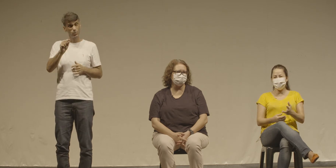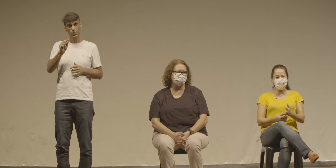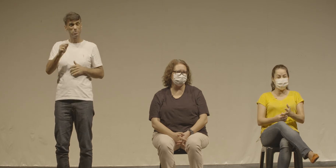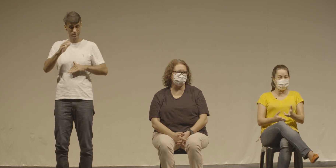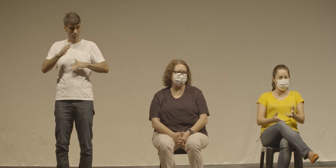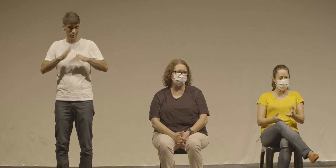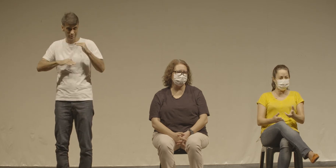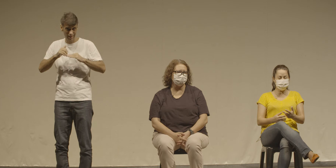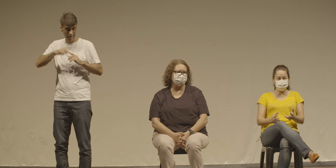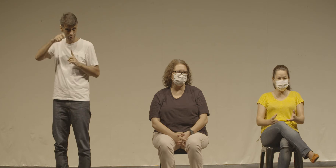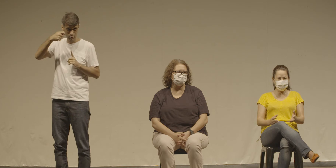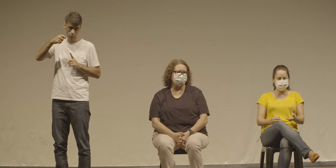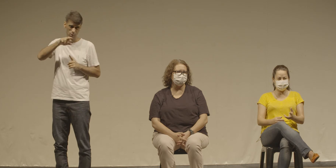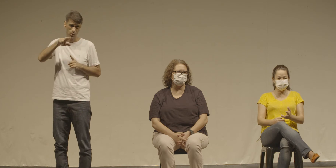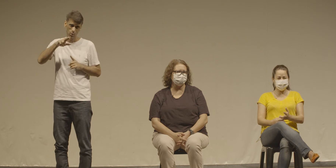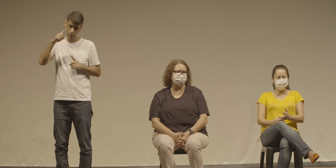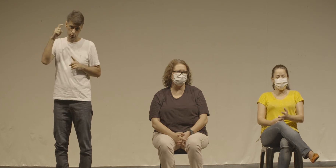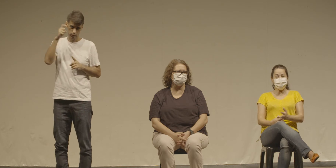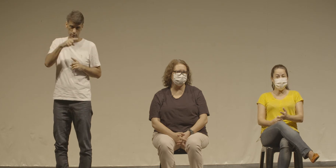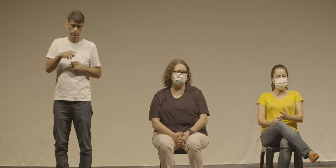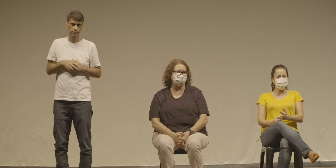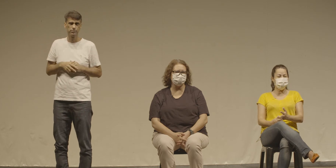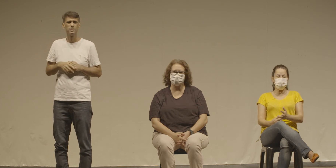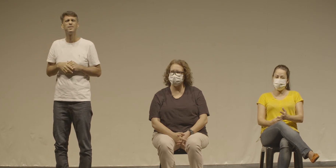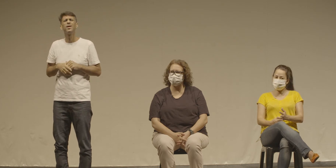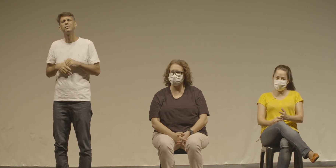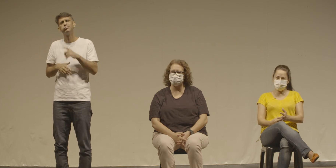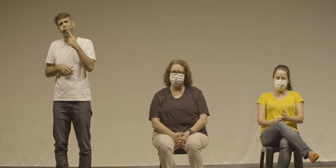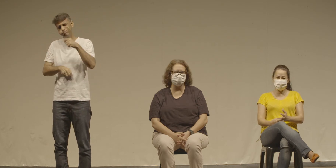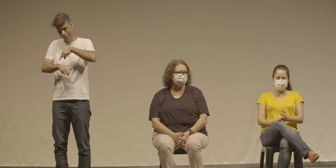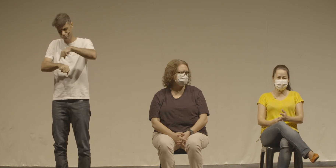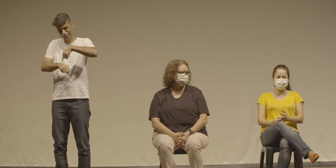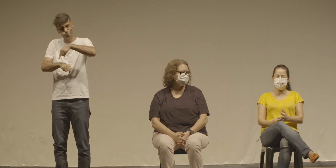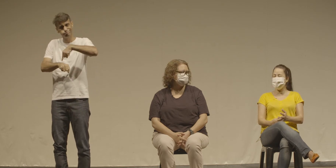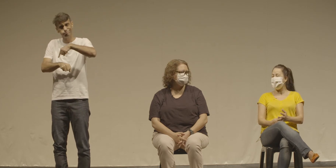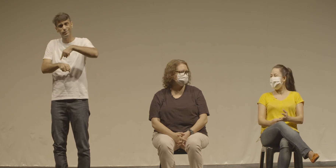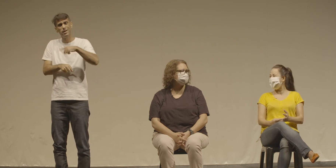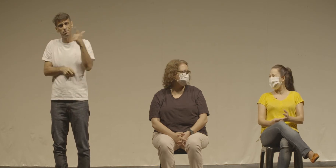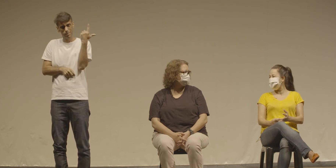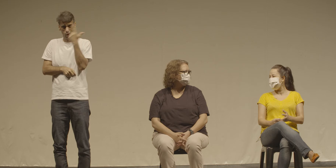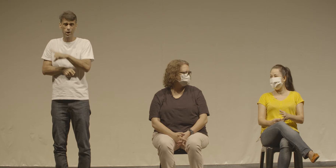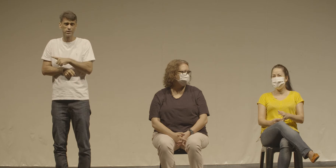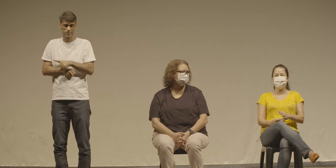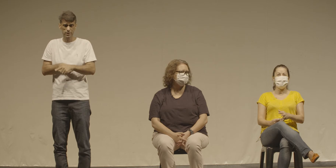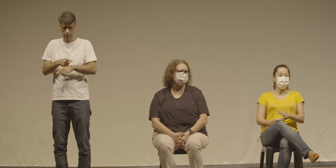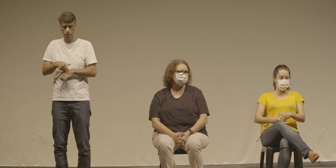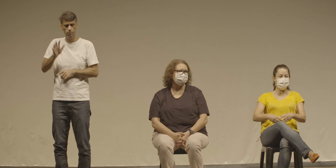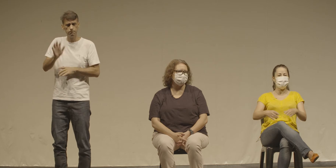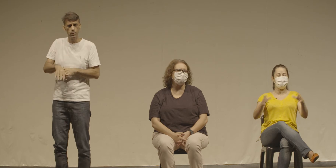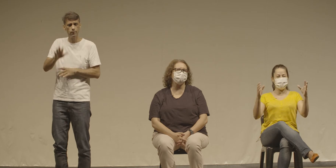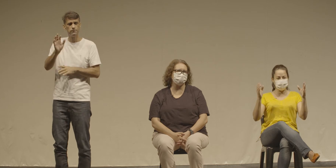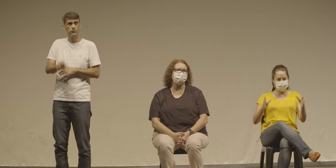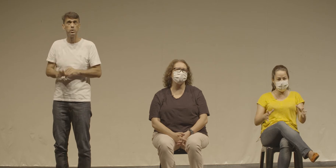que não é ator, é mais difícil ainda. Então nós levamos muito tempo para conseguir realizar aquela cena que a